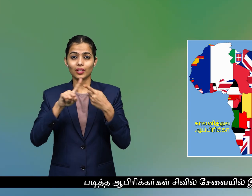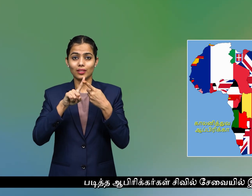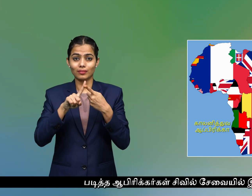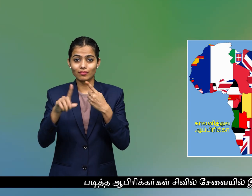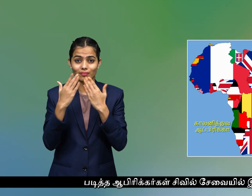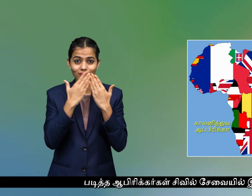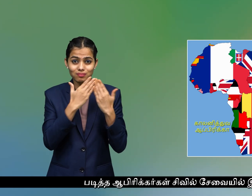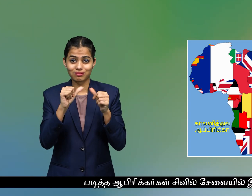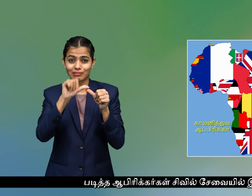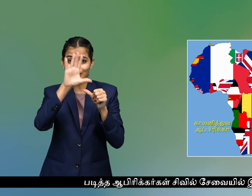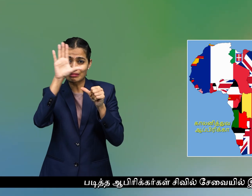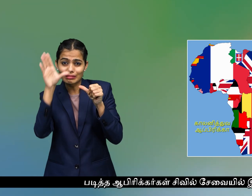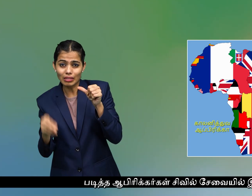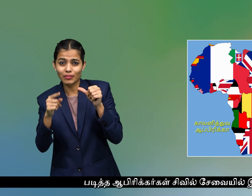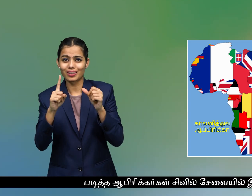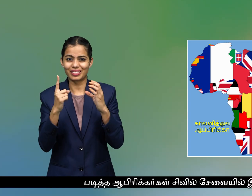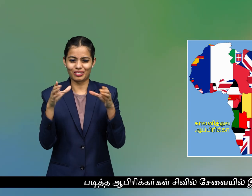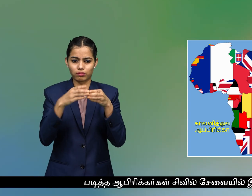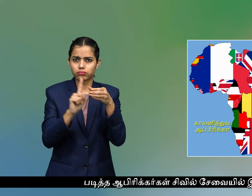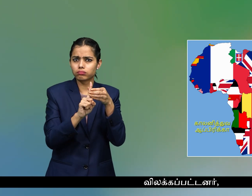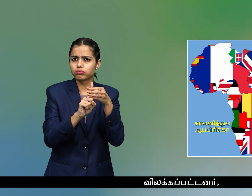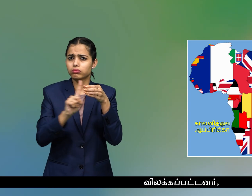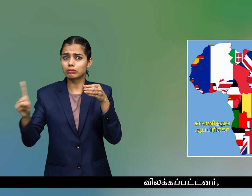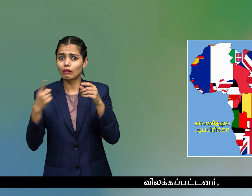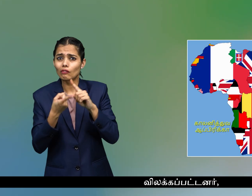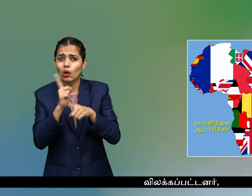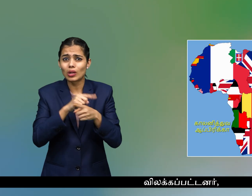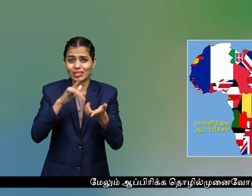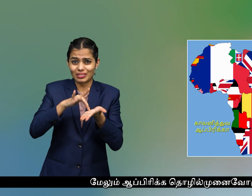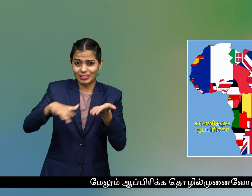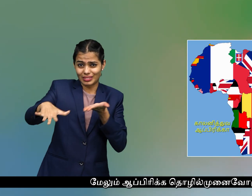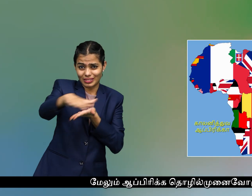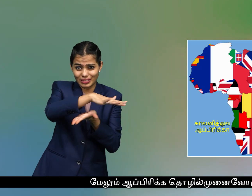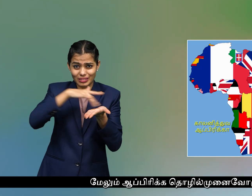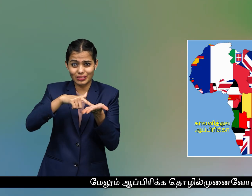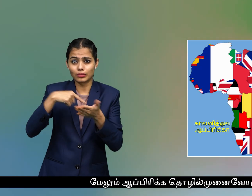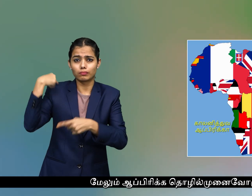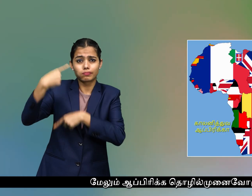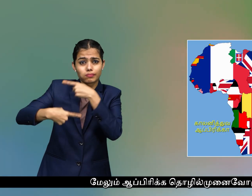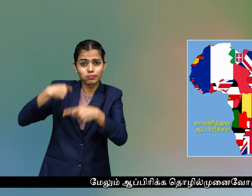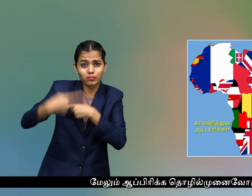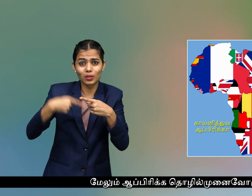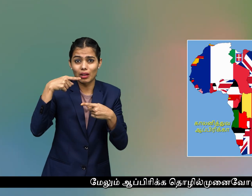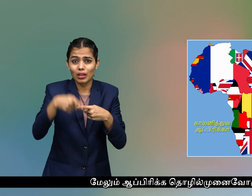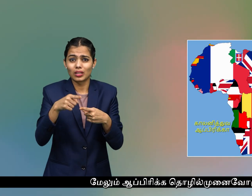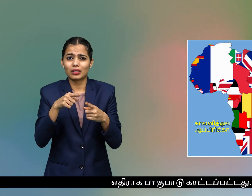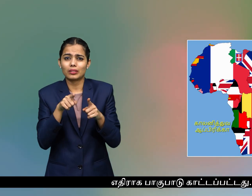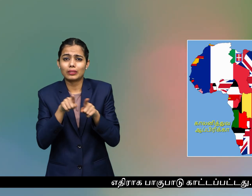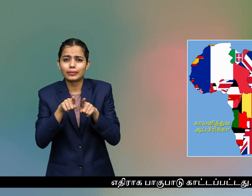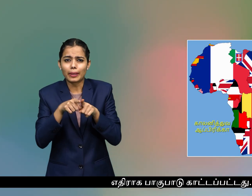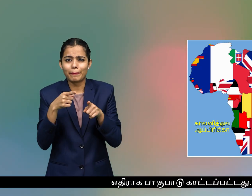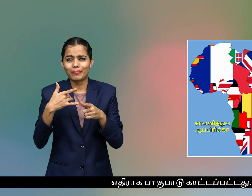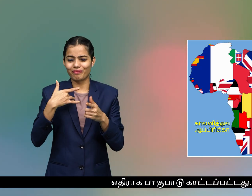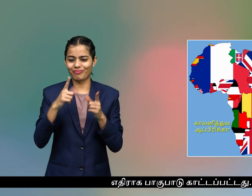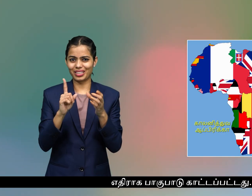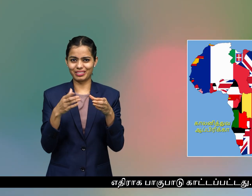படித்த ஆப்பிரிக்கர்கள் சிவில் சேவையில் இருந்து விலக்கப்பட்டனர். மேலும் ஆப்பிரிக்க தொழில் முனைவோருக்கு